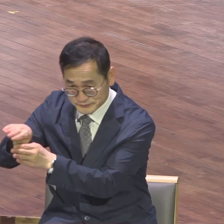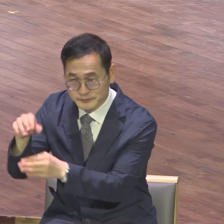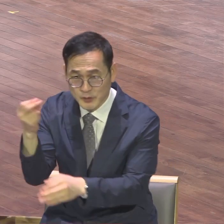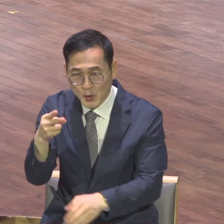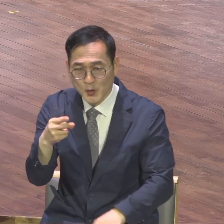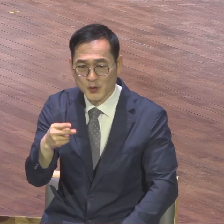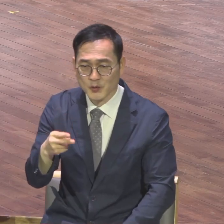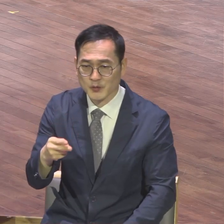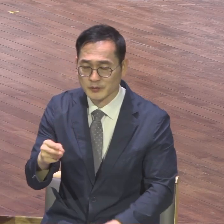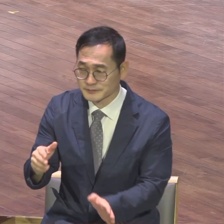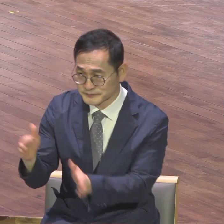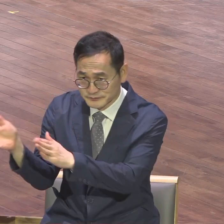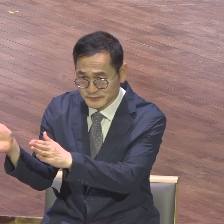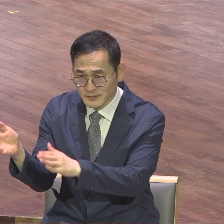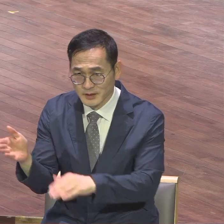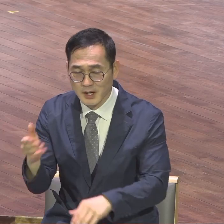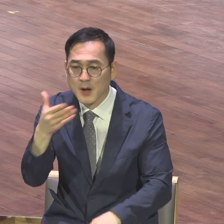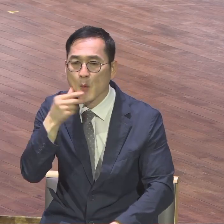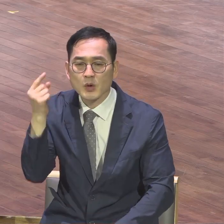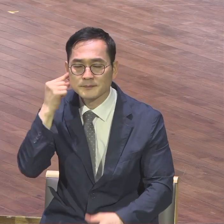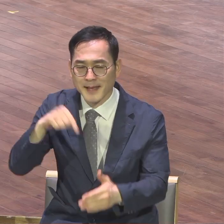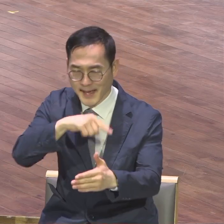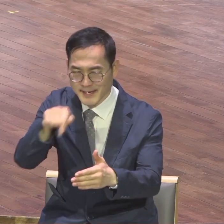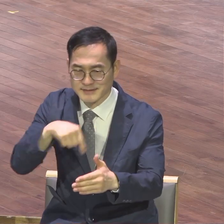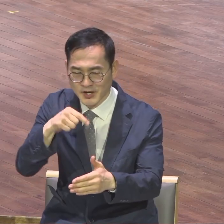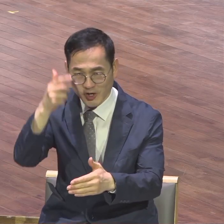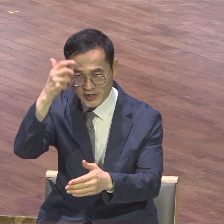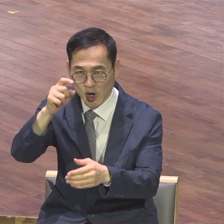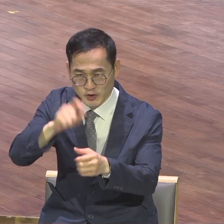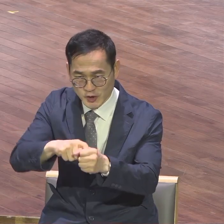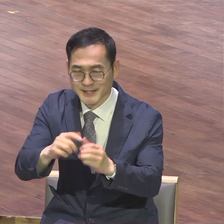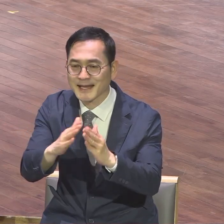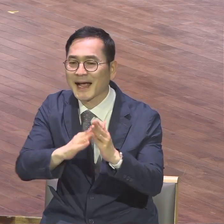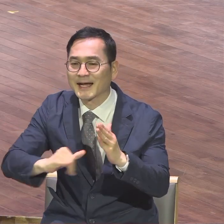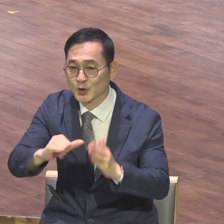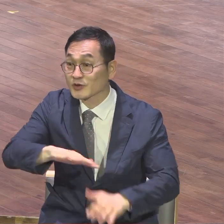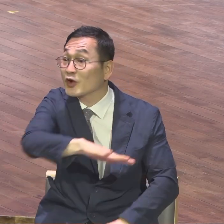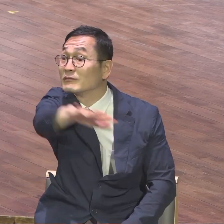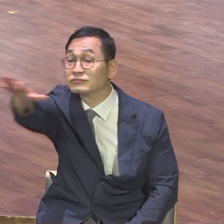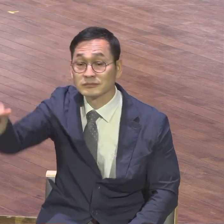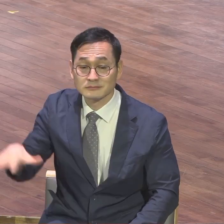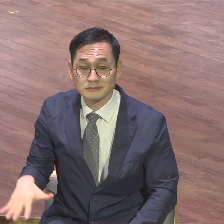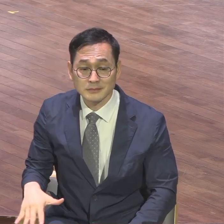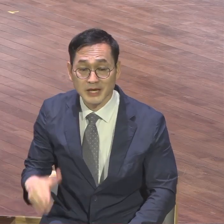안에서 영적인 한 가족이 된 우리가